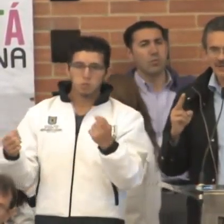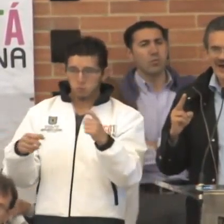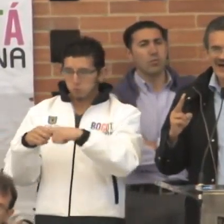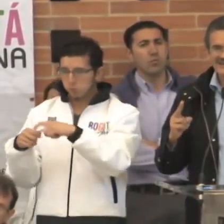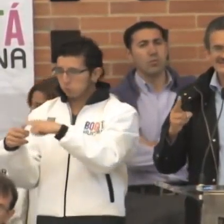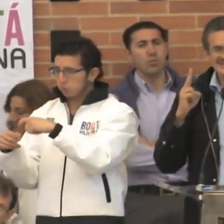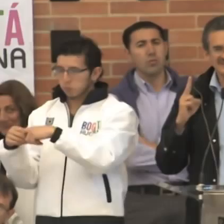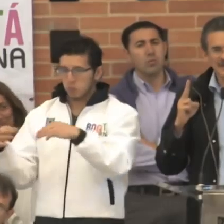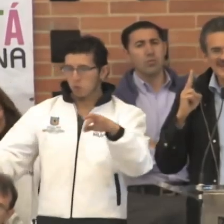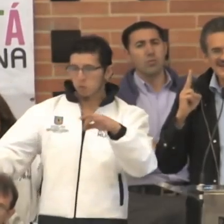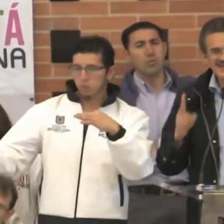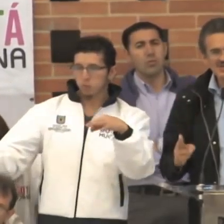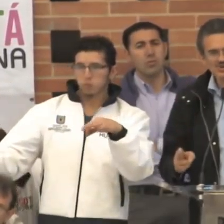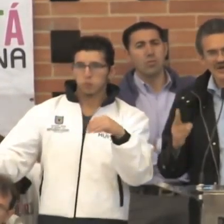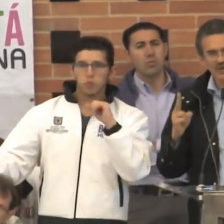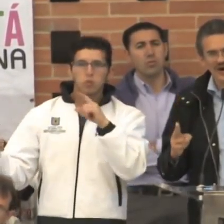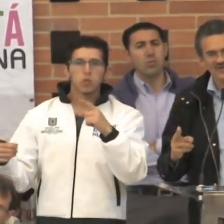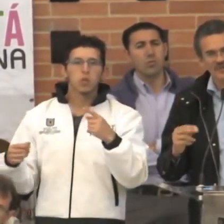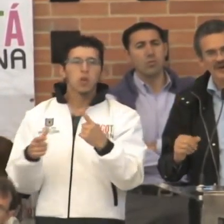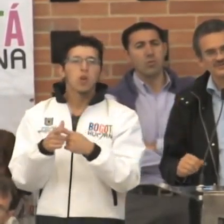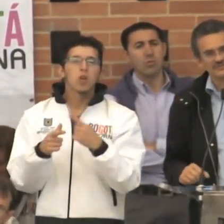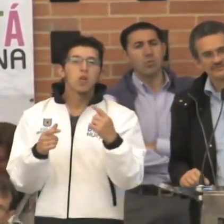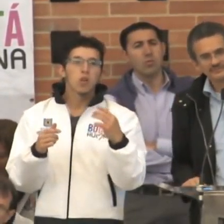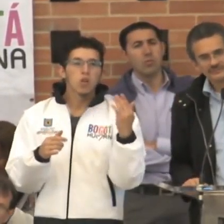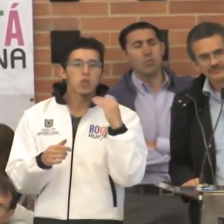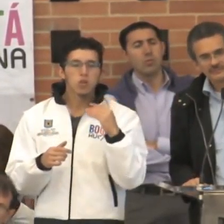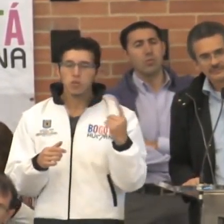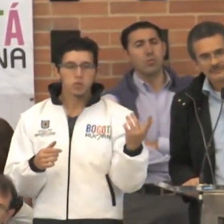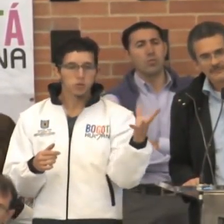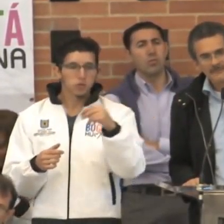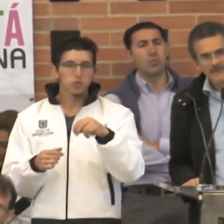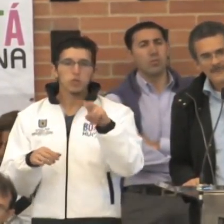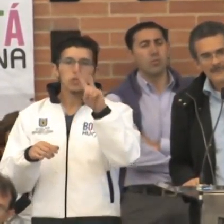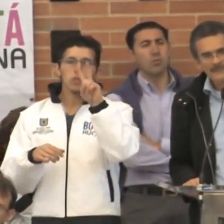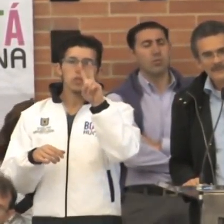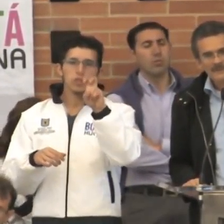en las que habrá 7,000 niños educados para eso.